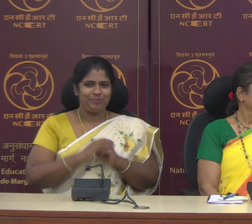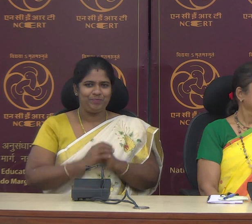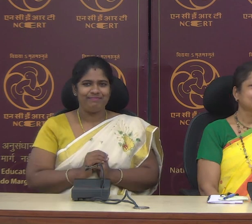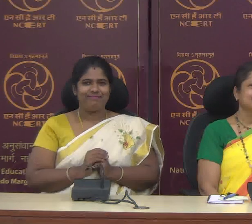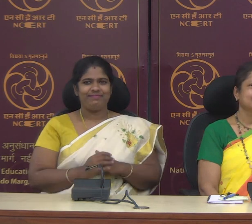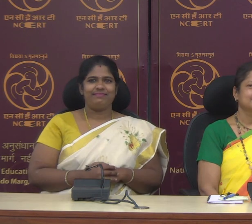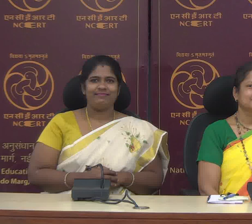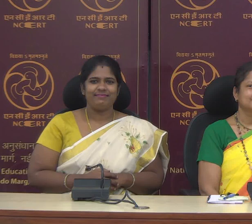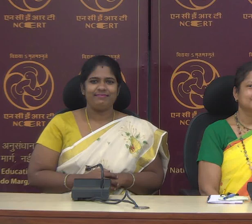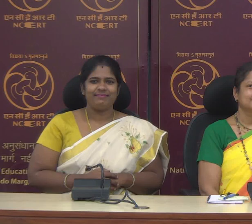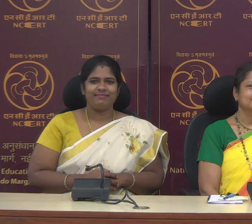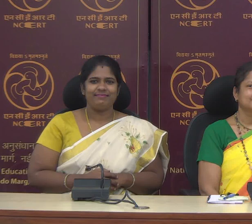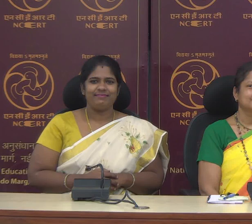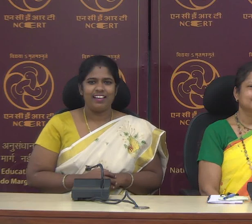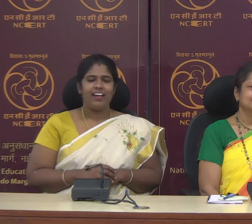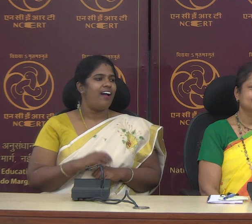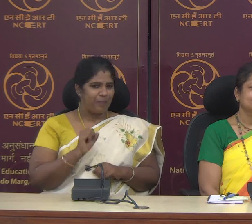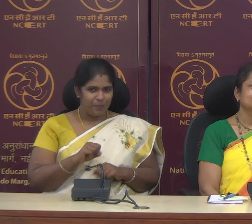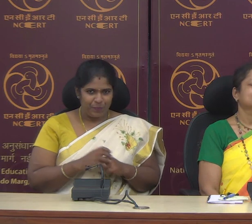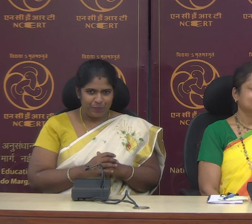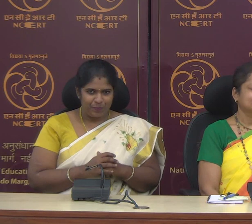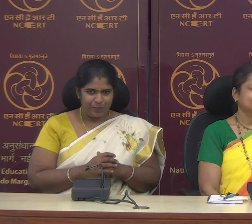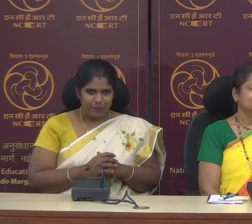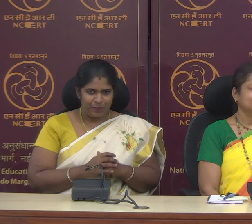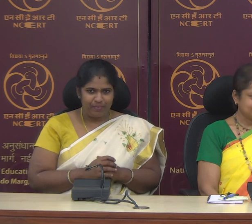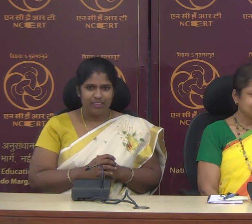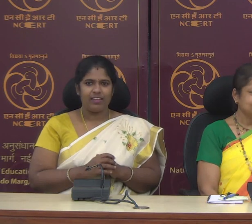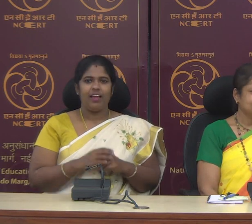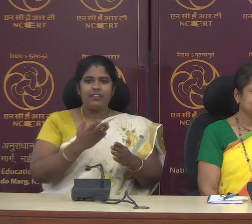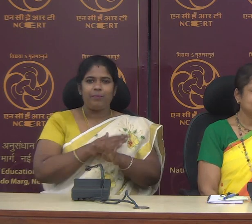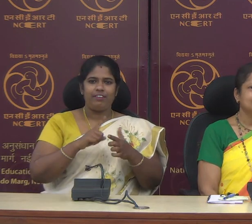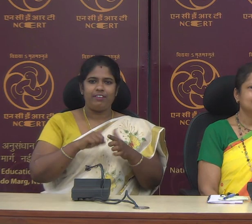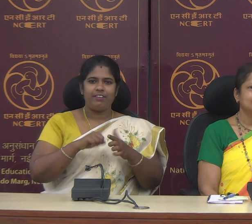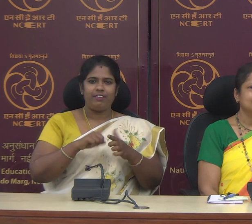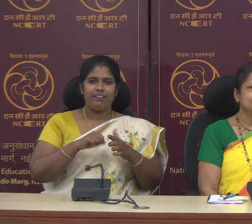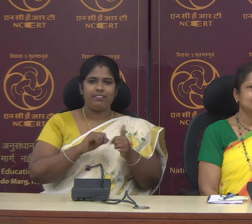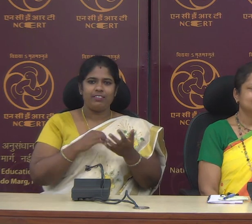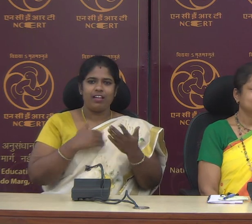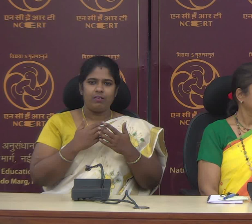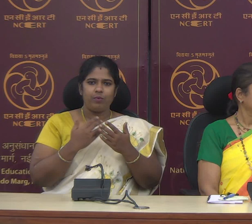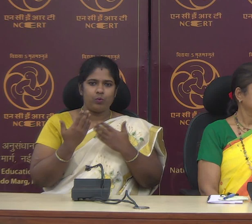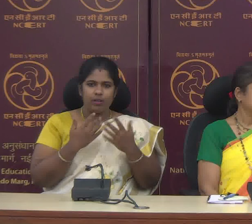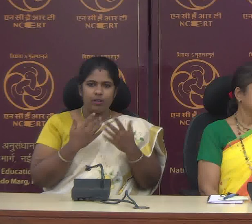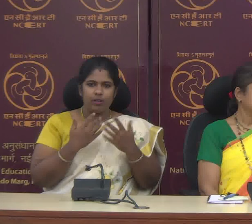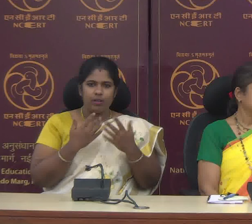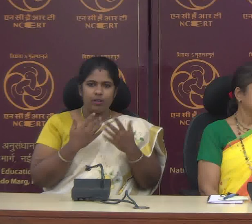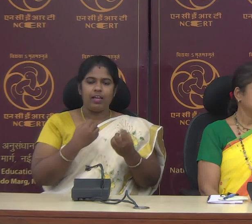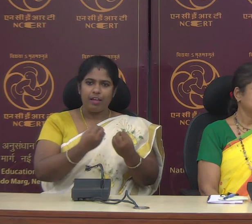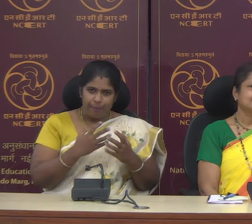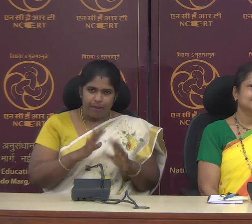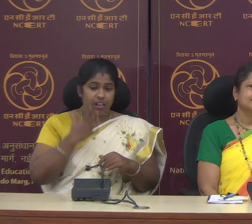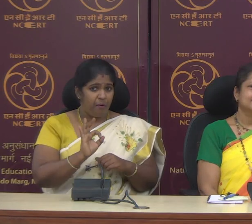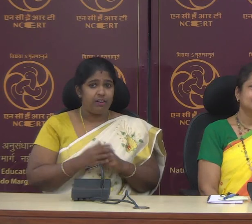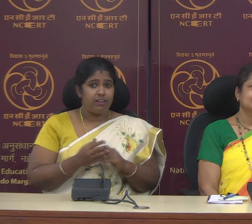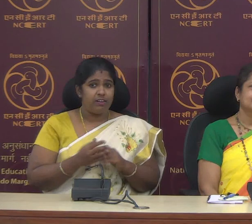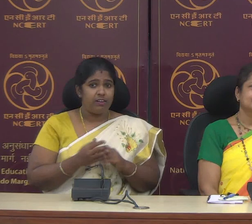जो कदम है जब इनकी बात आती है तो जाहिर सी बात है जैसे आपने शिक्षा बोर्ड का यहाँ पर आपने जिक्र किया, ये बहुत इम्पॉर्टेंट है। और